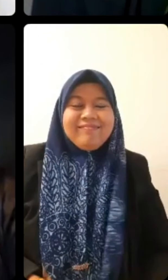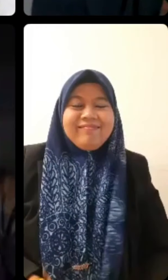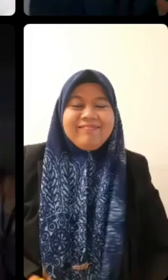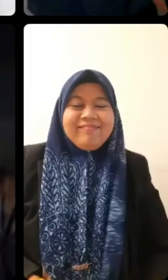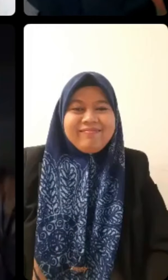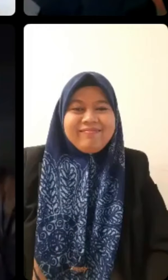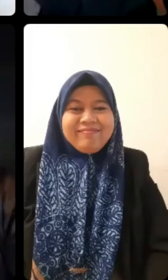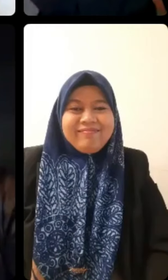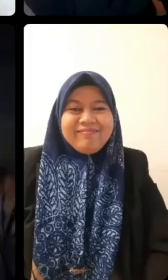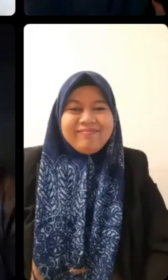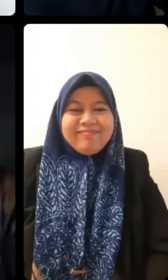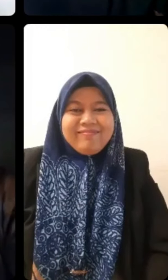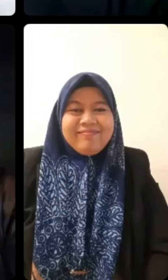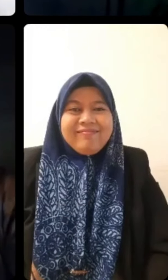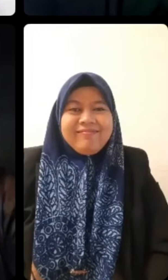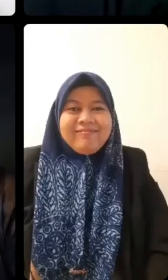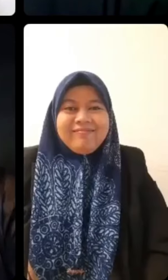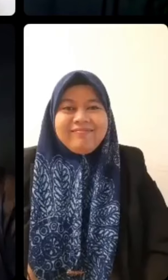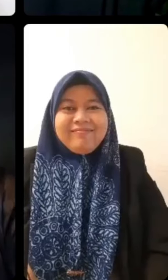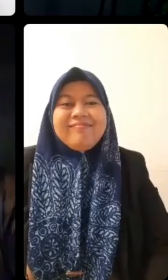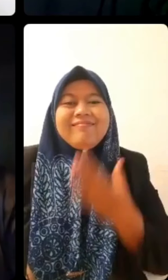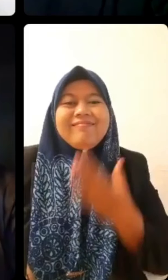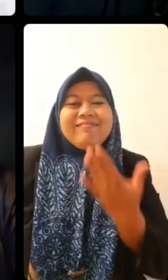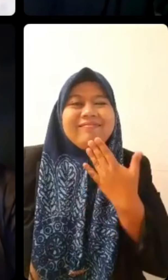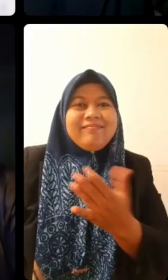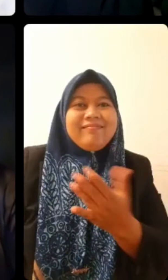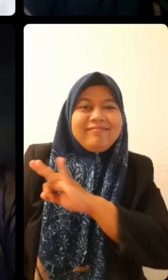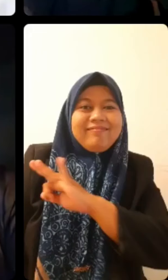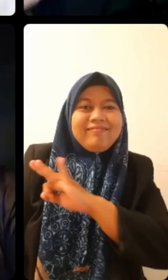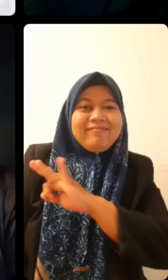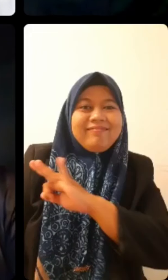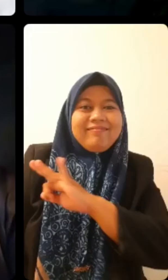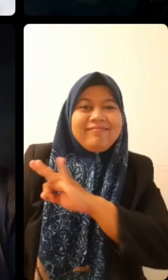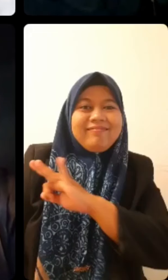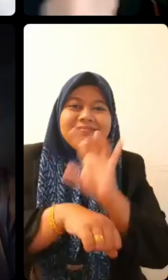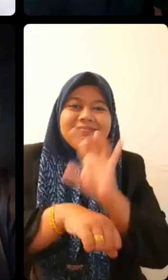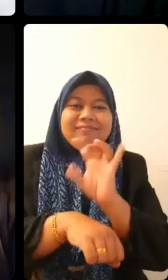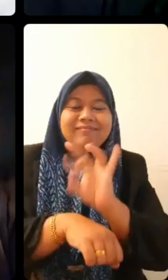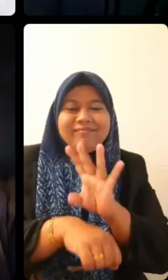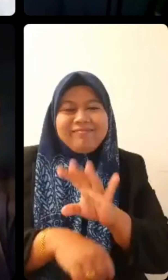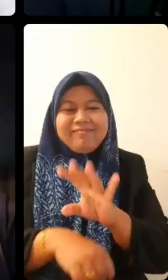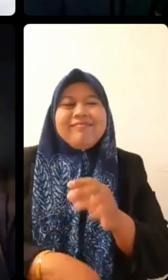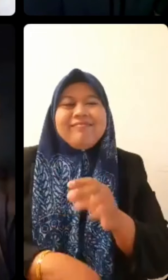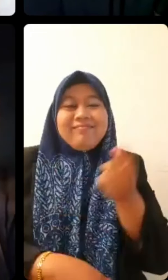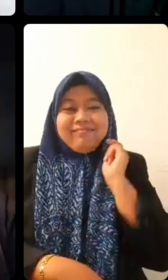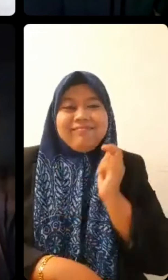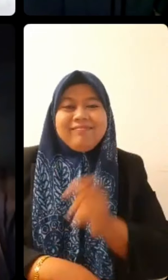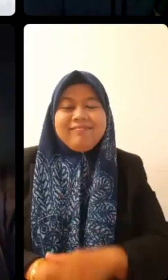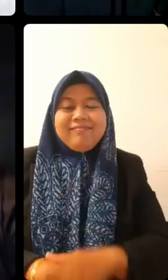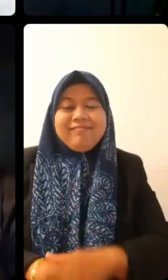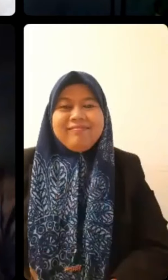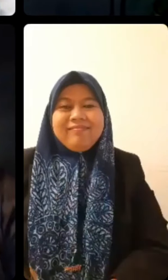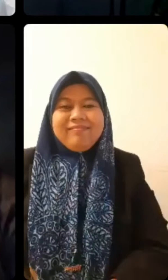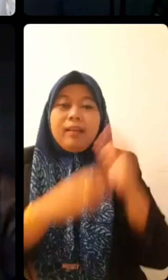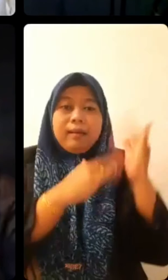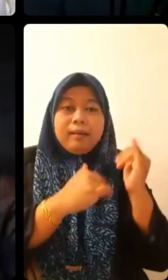Okey, terima kasih atas nasihat daripada Cik Anis. Semoga semua penonton yang lihat ini,